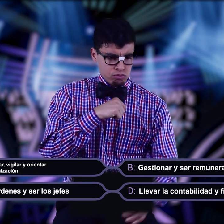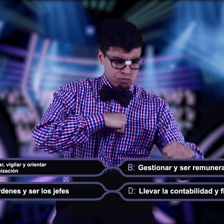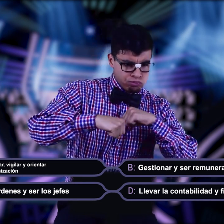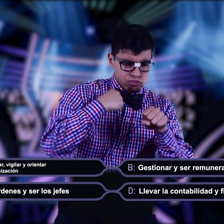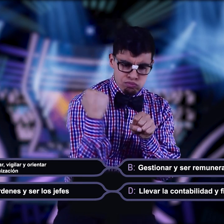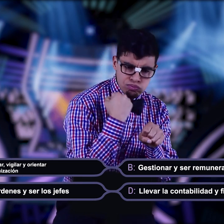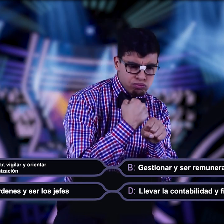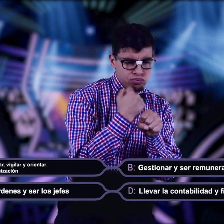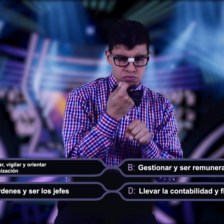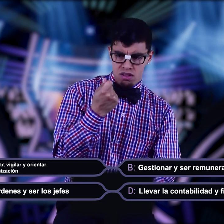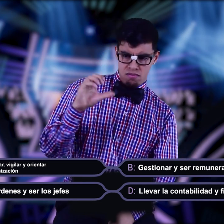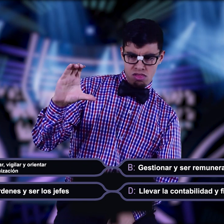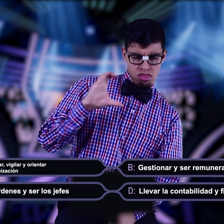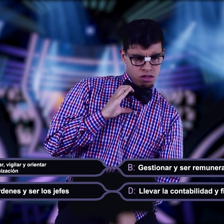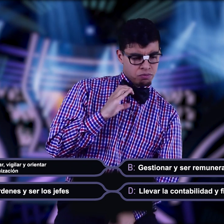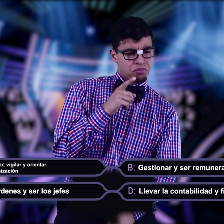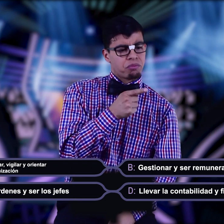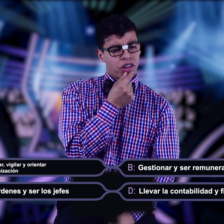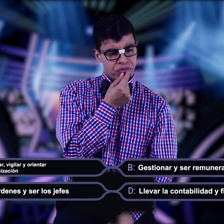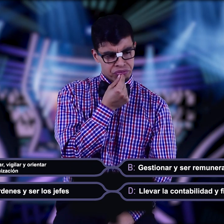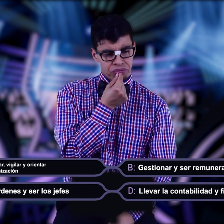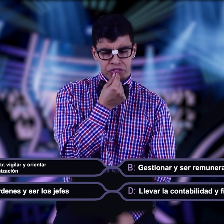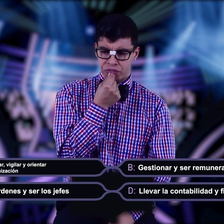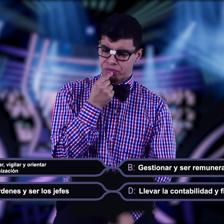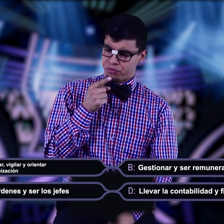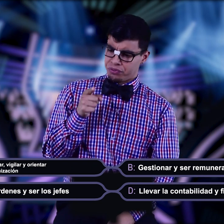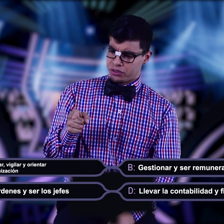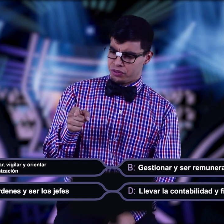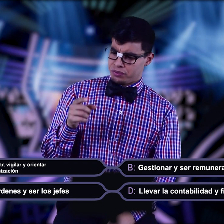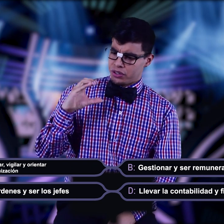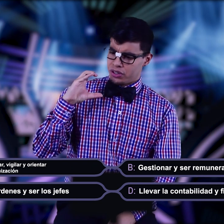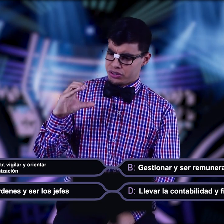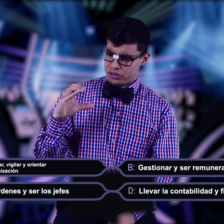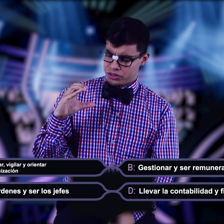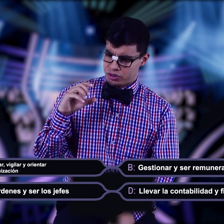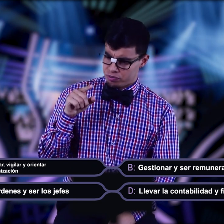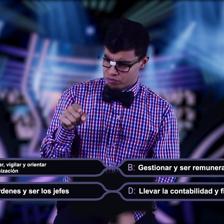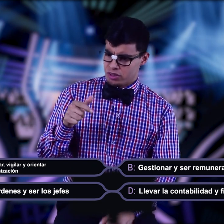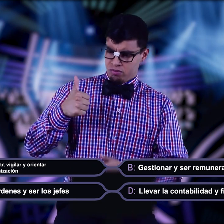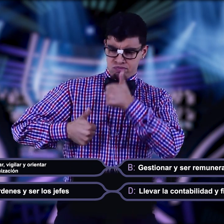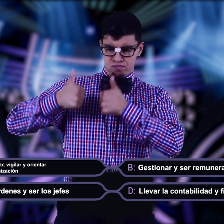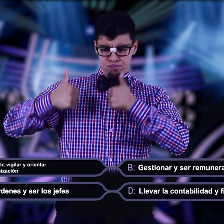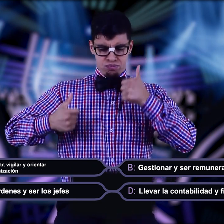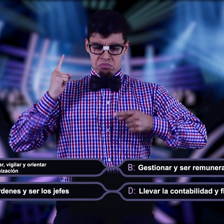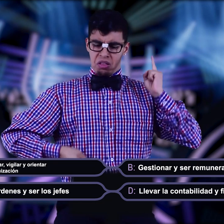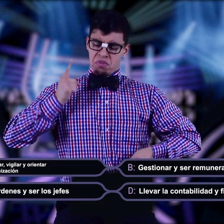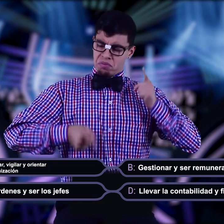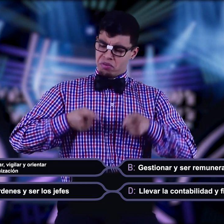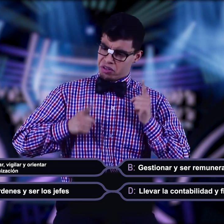La B dice que es gestionar y ser remunerados. La C, que es dar órdenes y